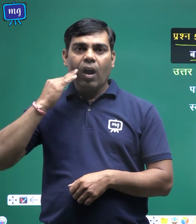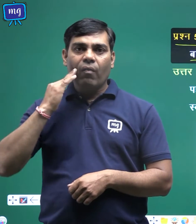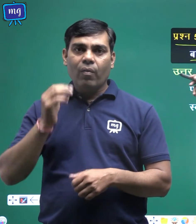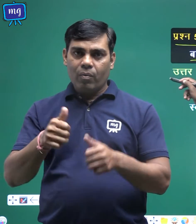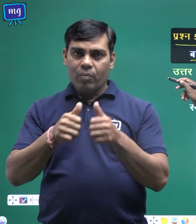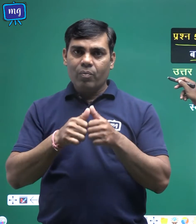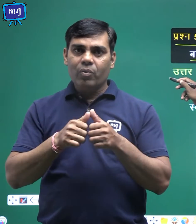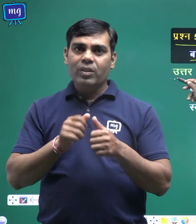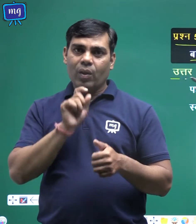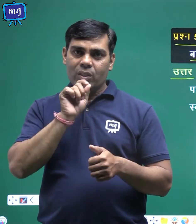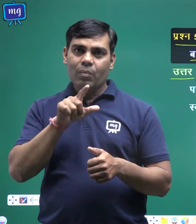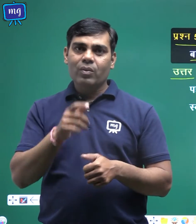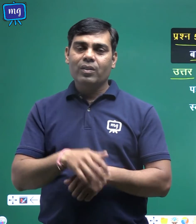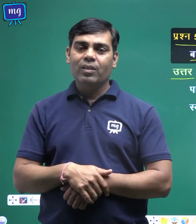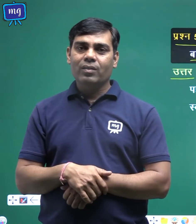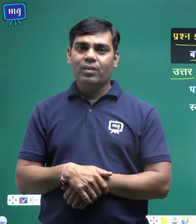इसका उत्तर है